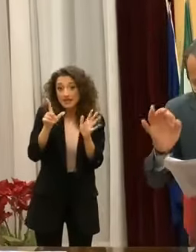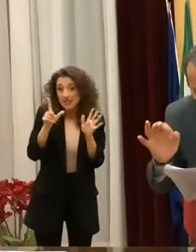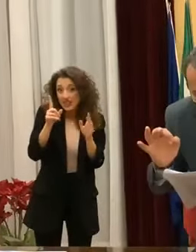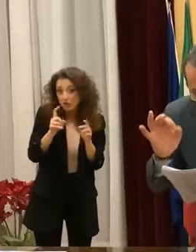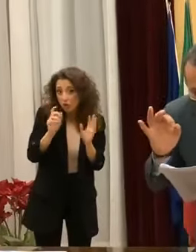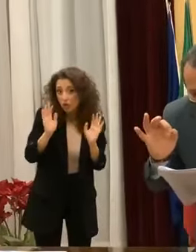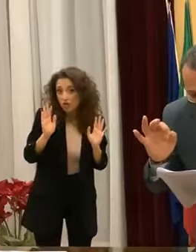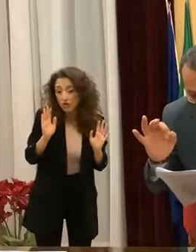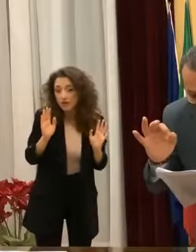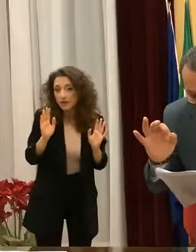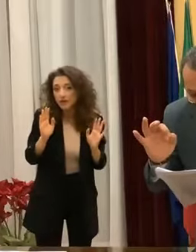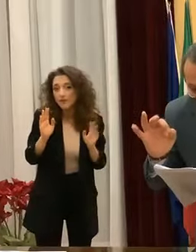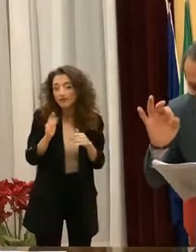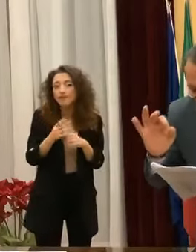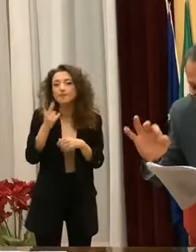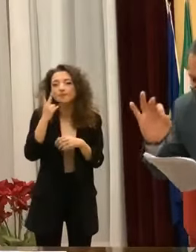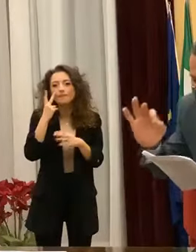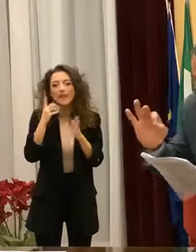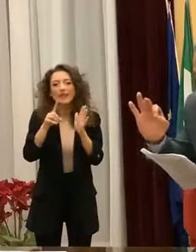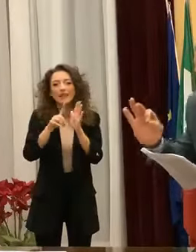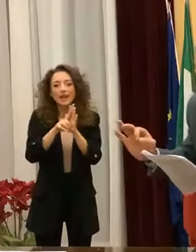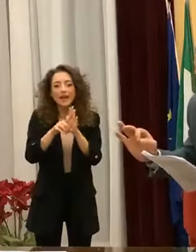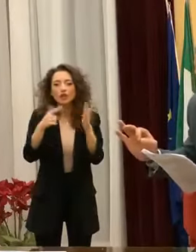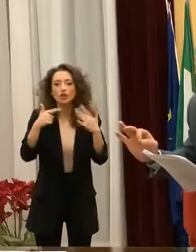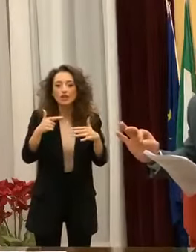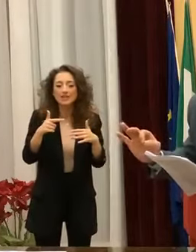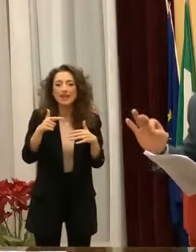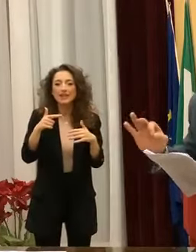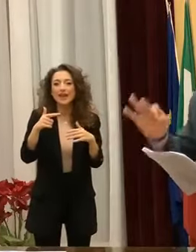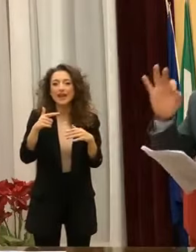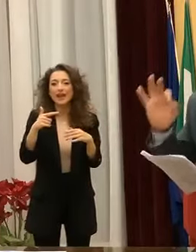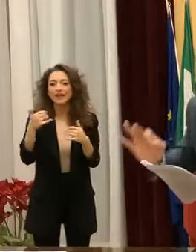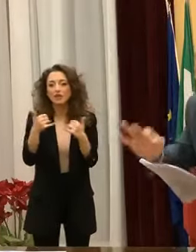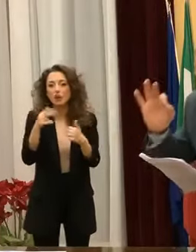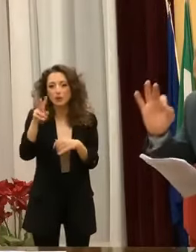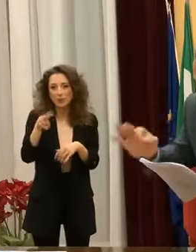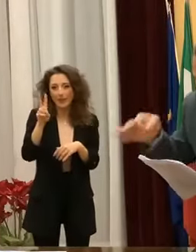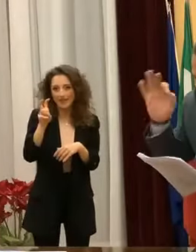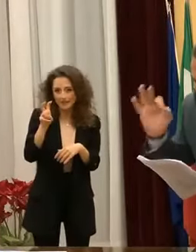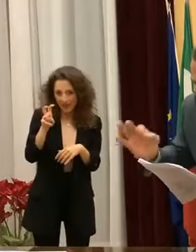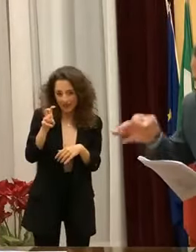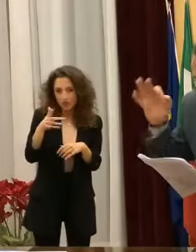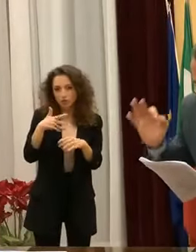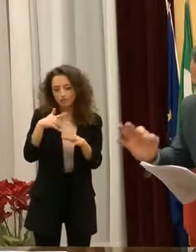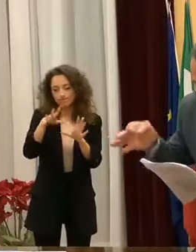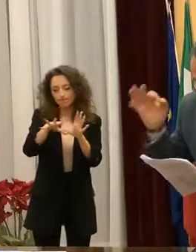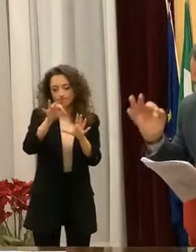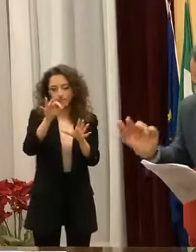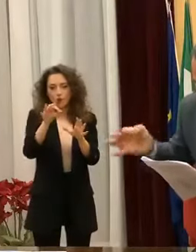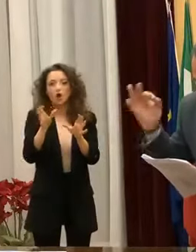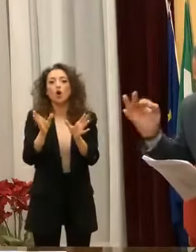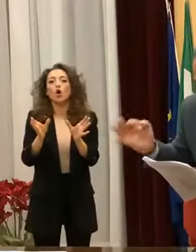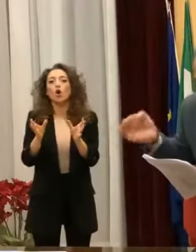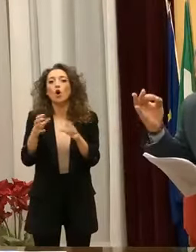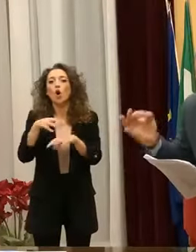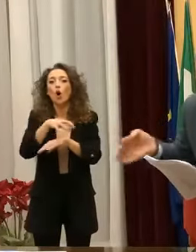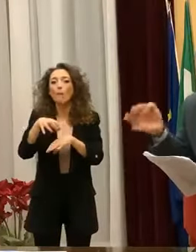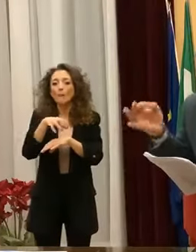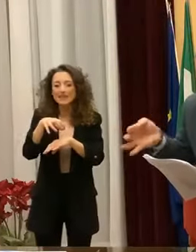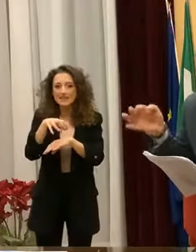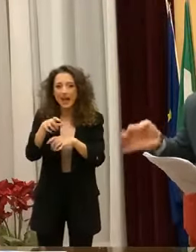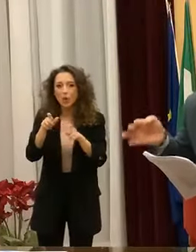Visto il decreto del 17 dicembre 2020, recante nomina di un commissario ad acta per la gestione dell'emergenza